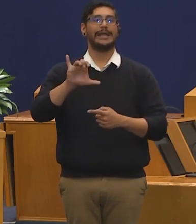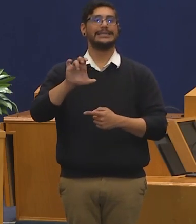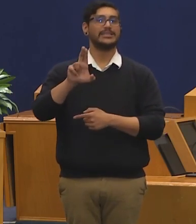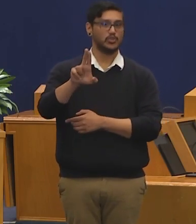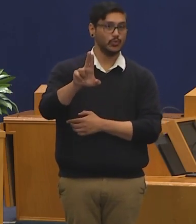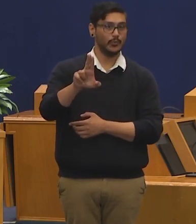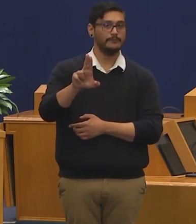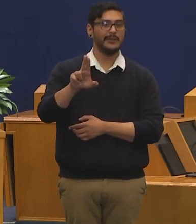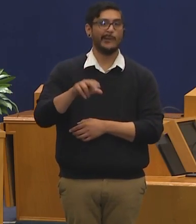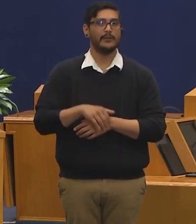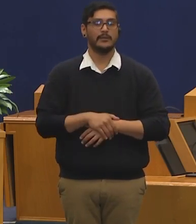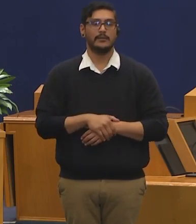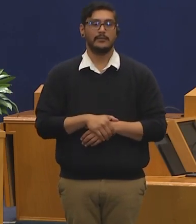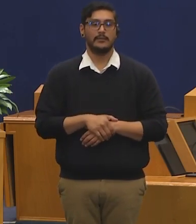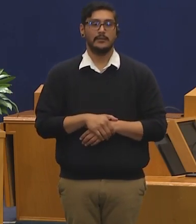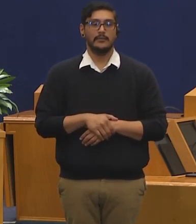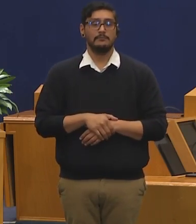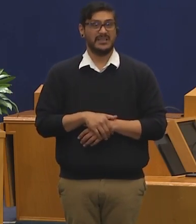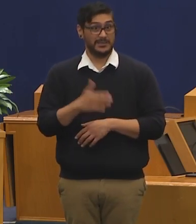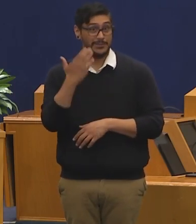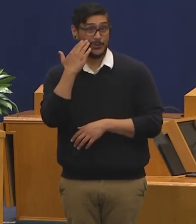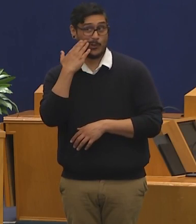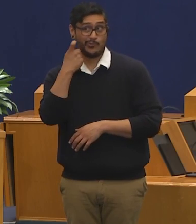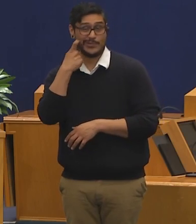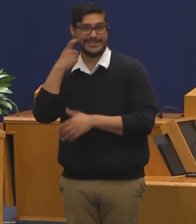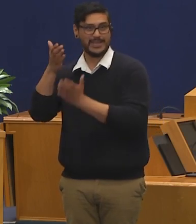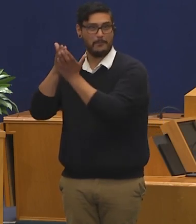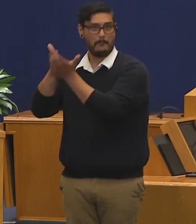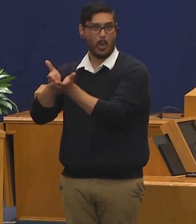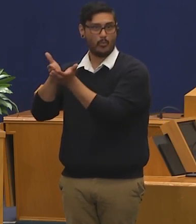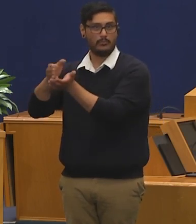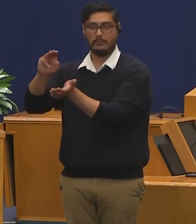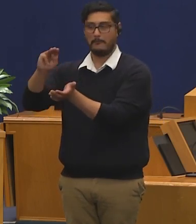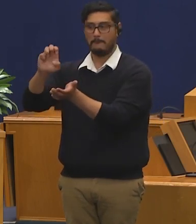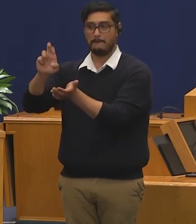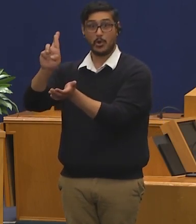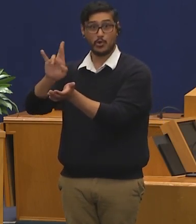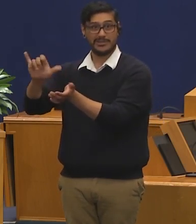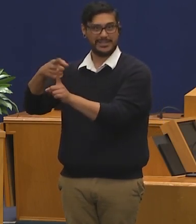oído a través del barco, estamos pasando los pacientes al barco del Mercy,